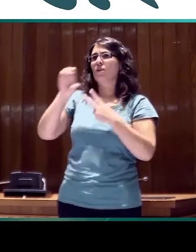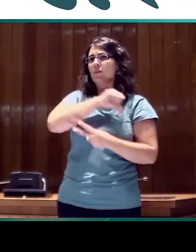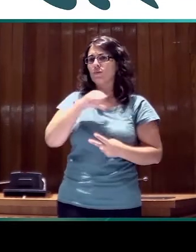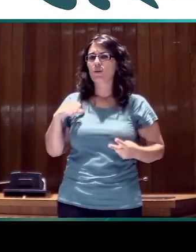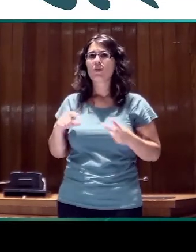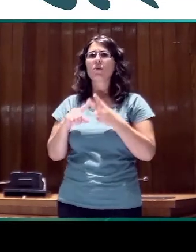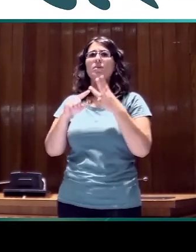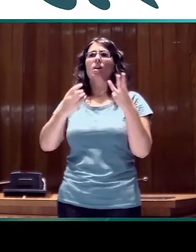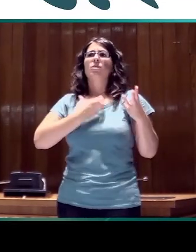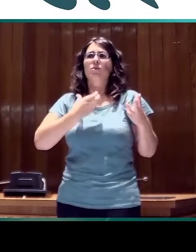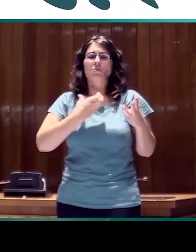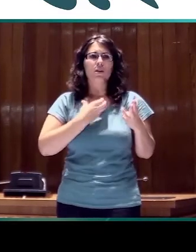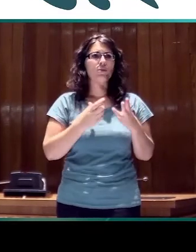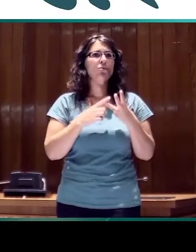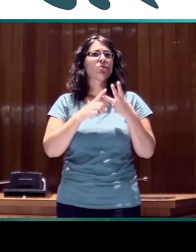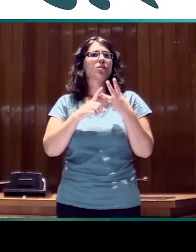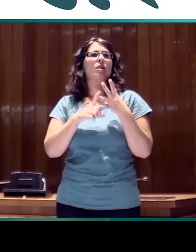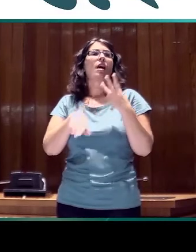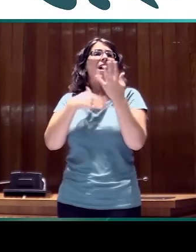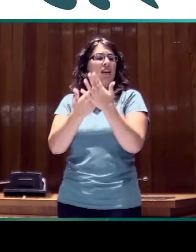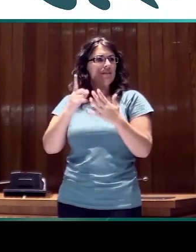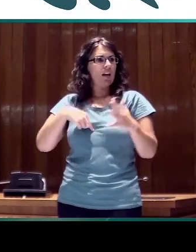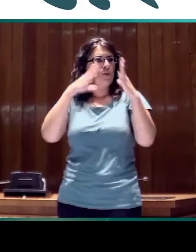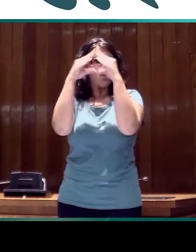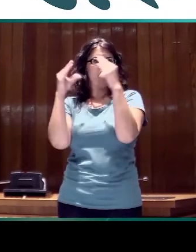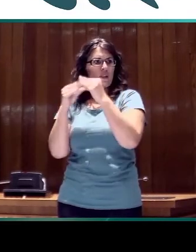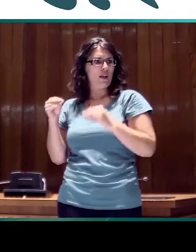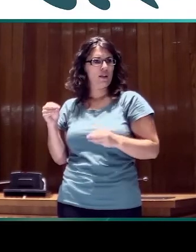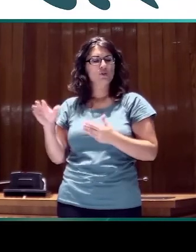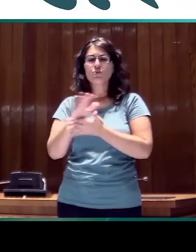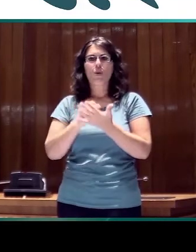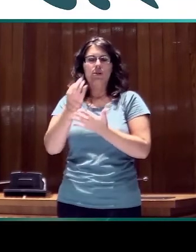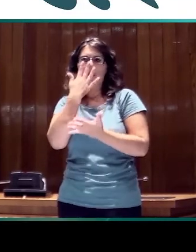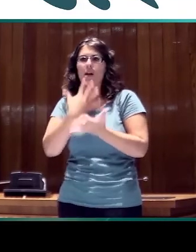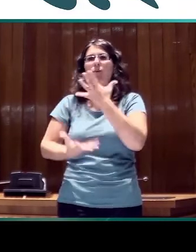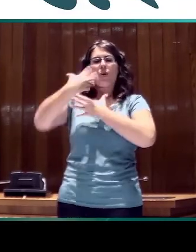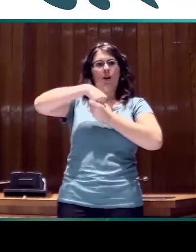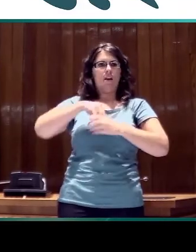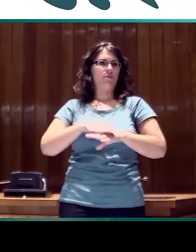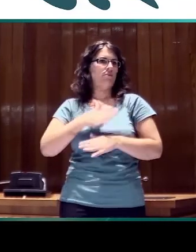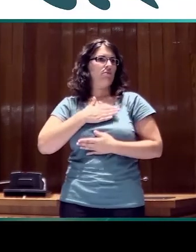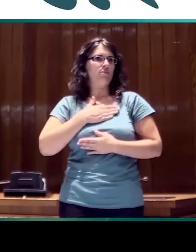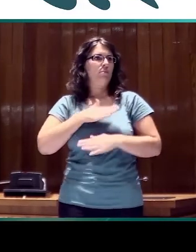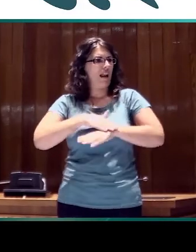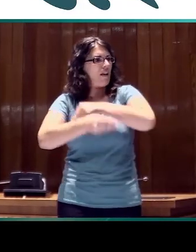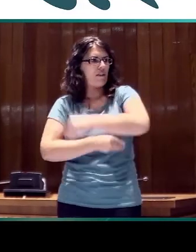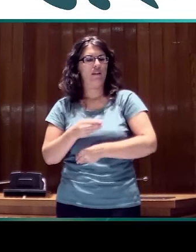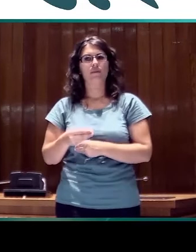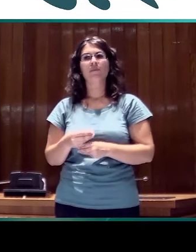ayuntamientos y también a las propias universidades como organismo autónomo vamos a incorporar y de hecho lo estamos ya